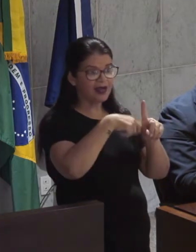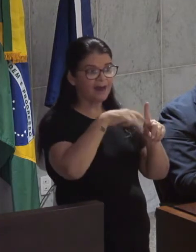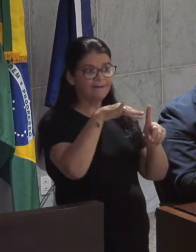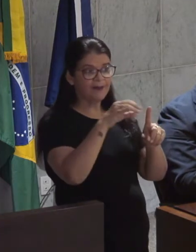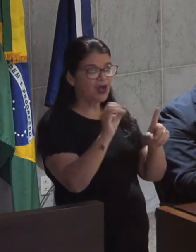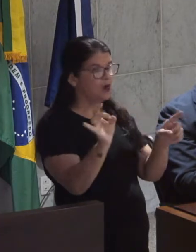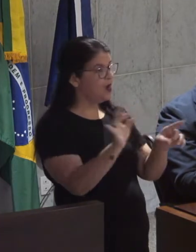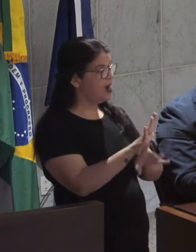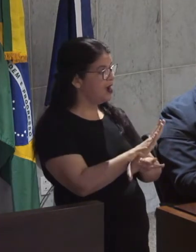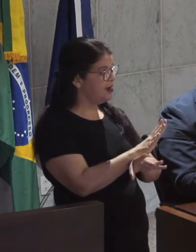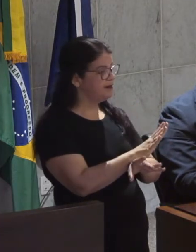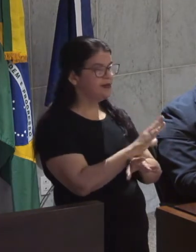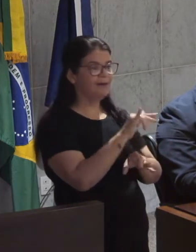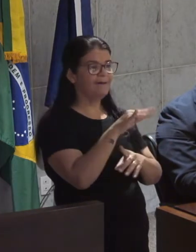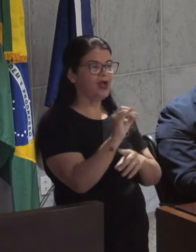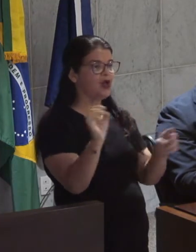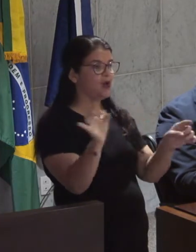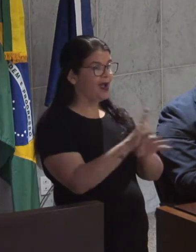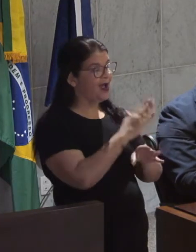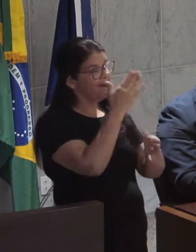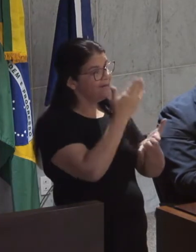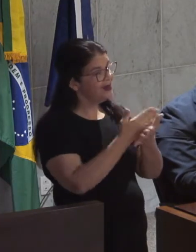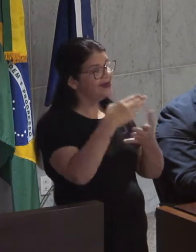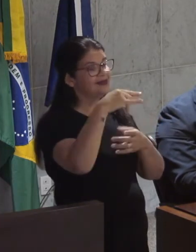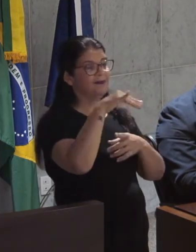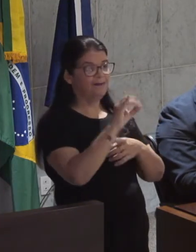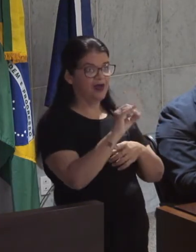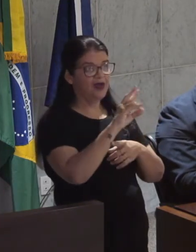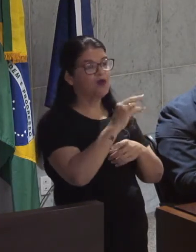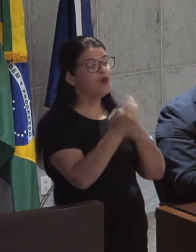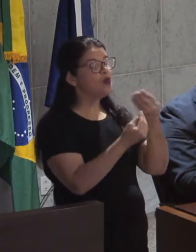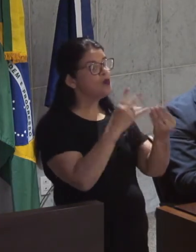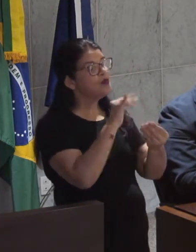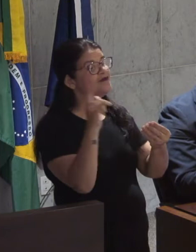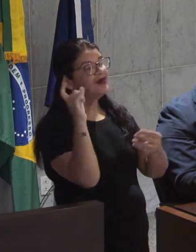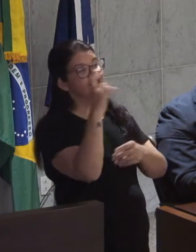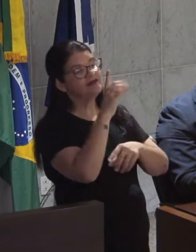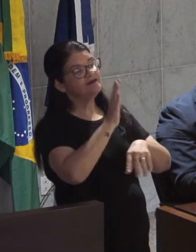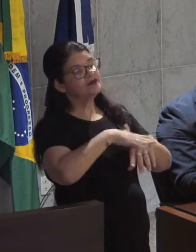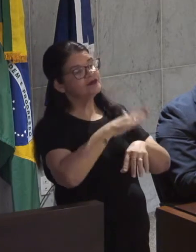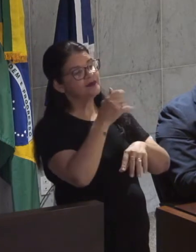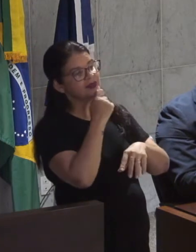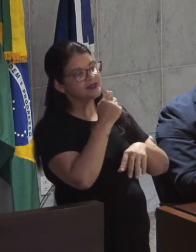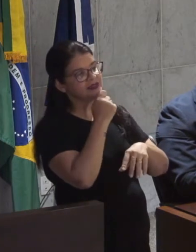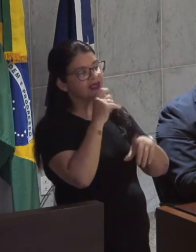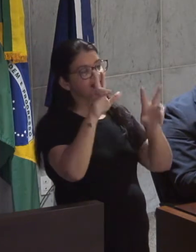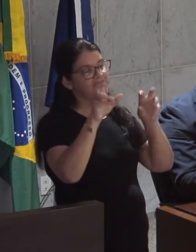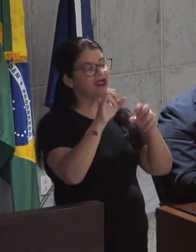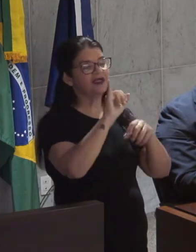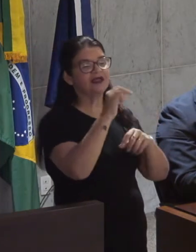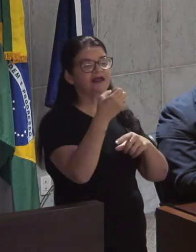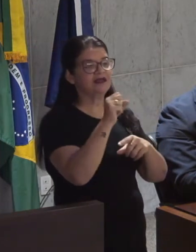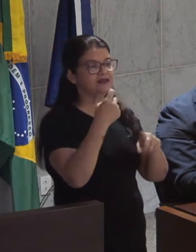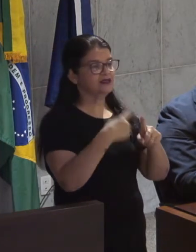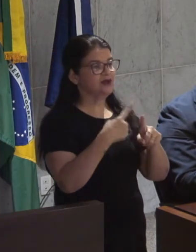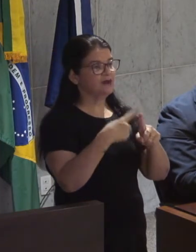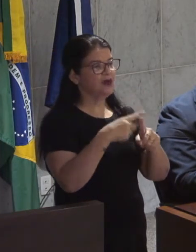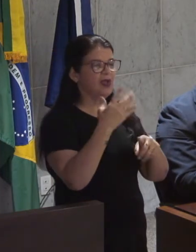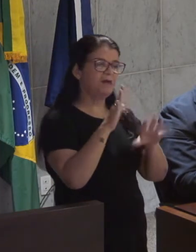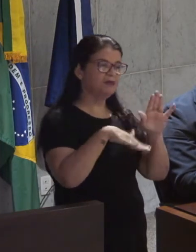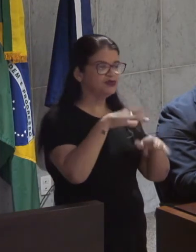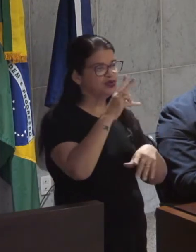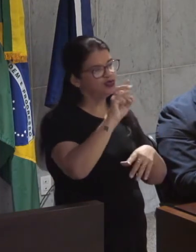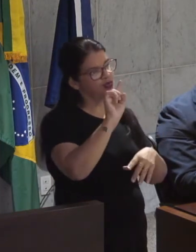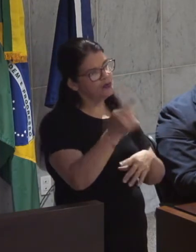Doreu. Termina agora em maio. Então, imagina, a partir de maio, como vai ser mais difícil ainda a questão do INSS, porque em cerca de